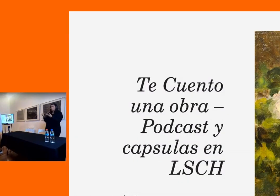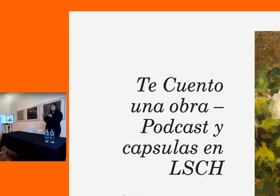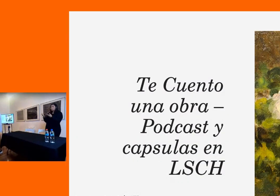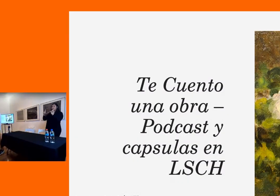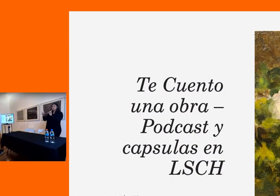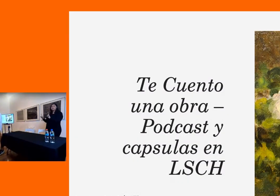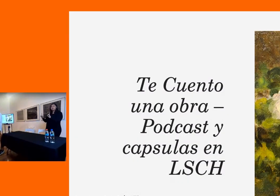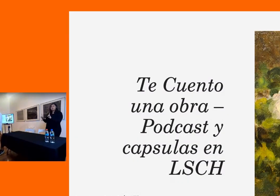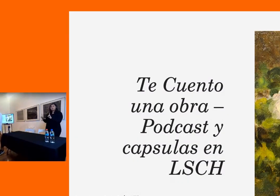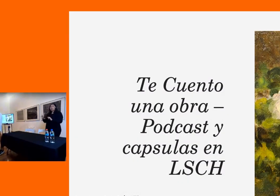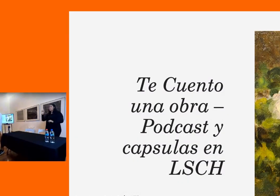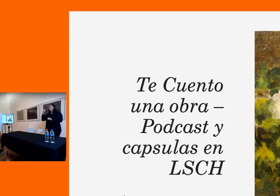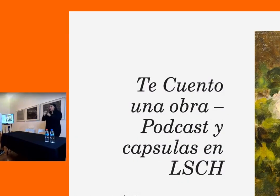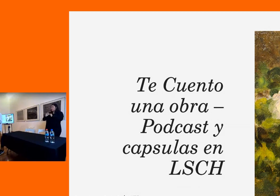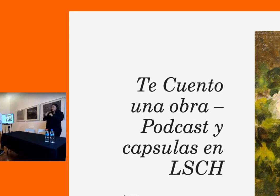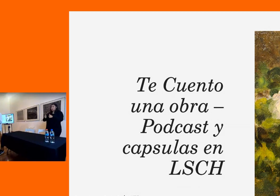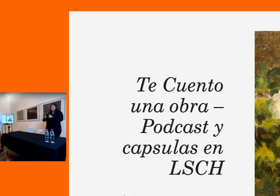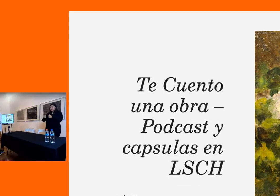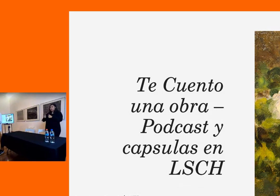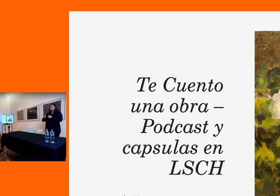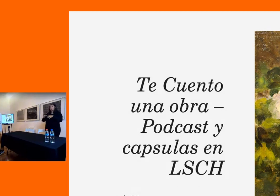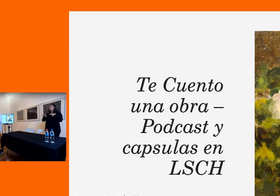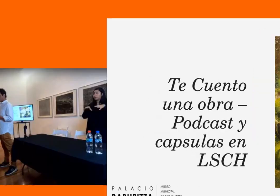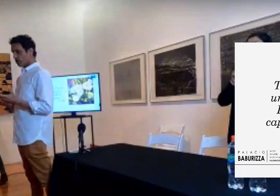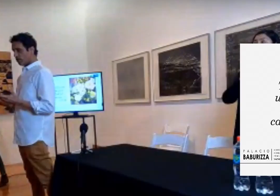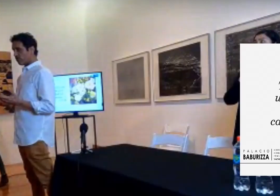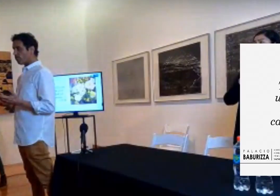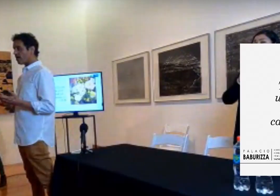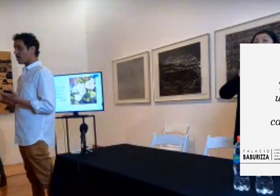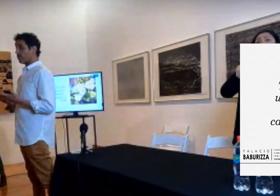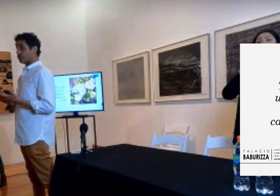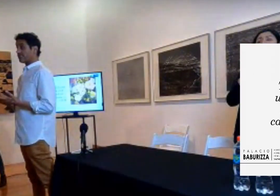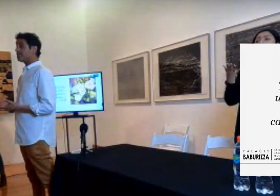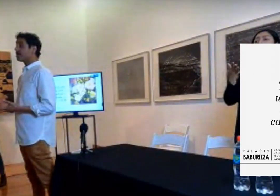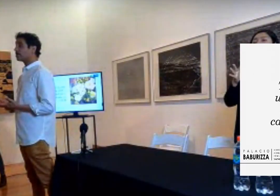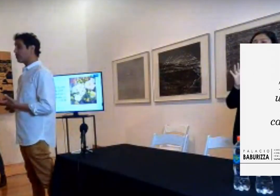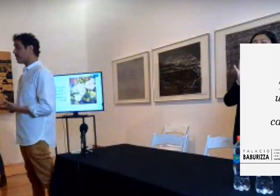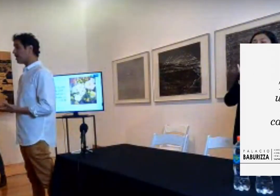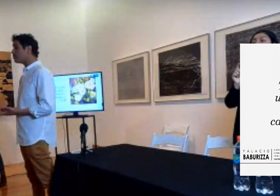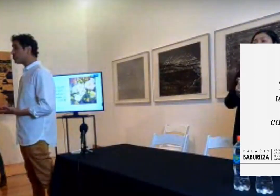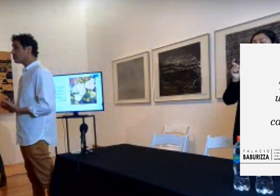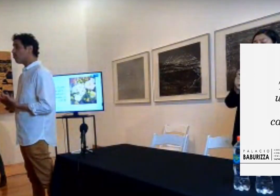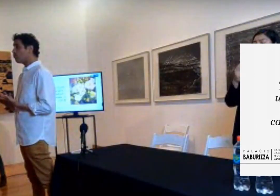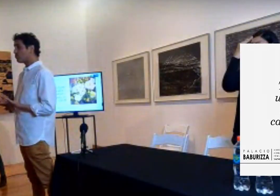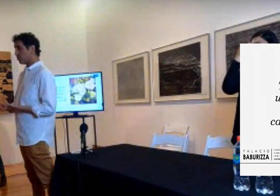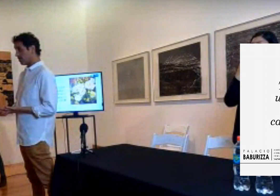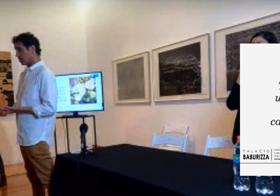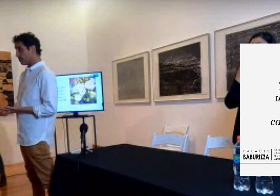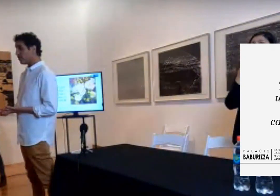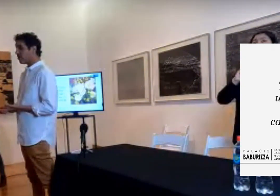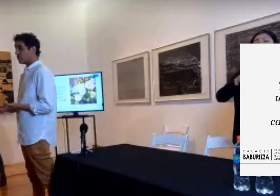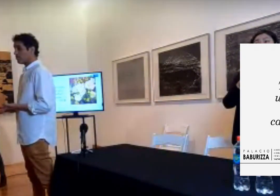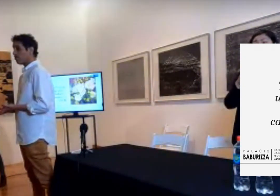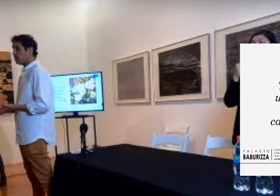Gracias. Entonces, uno de los desafíos, las acciones que hicimos en torno a la diversidad y la inclusión es cómo podemos vincular a las personas ciegas o de baja visión a un